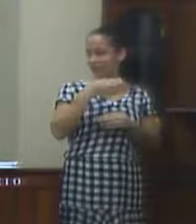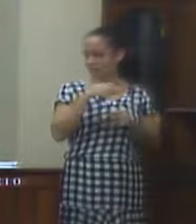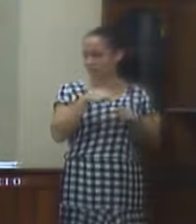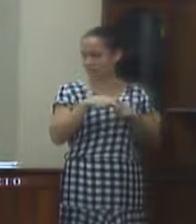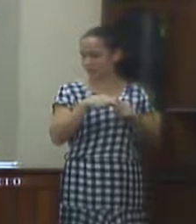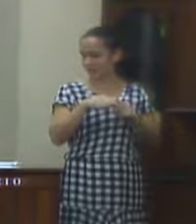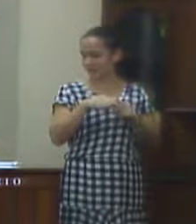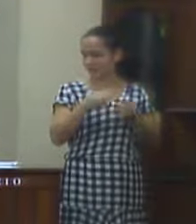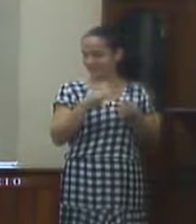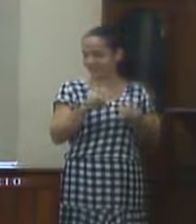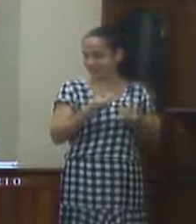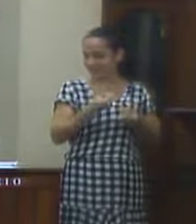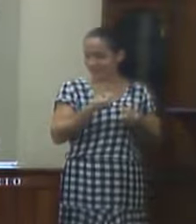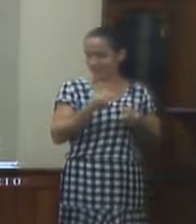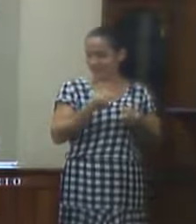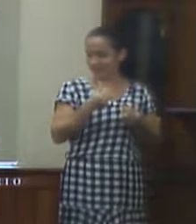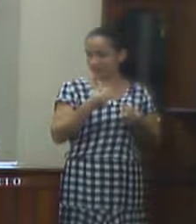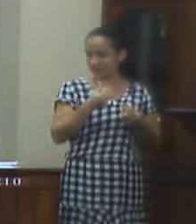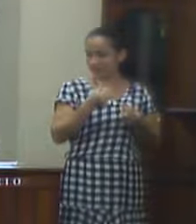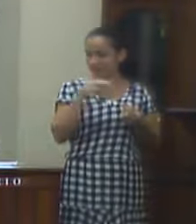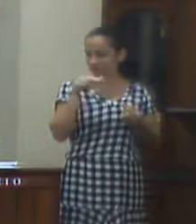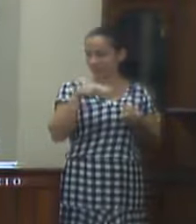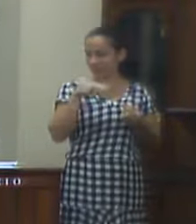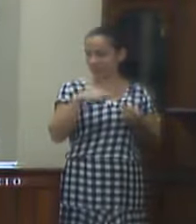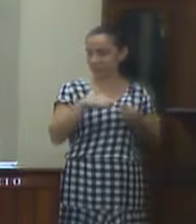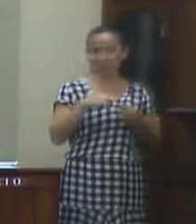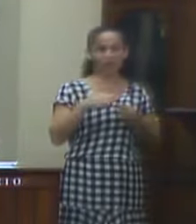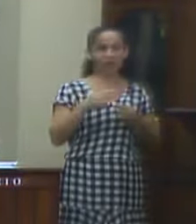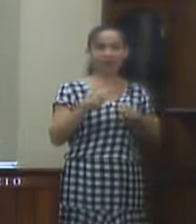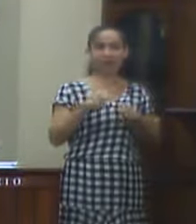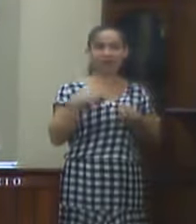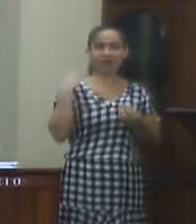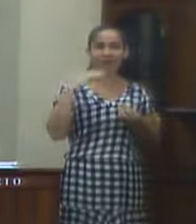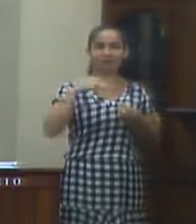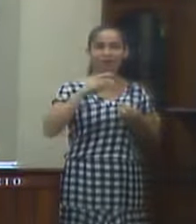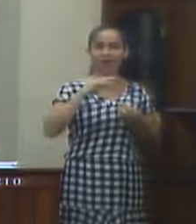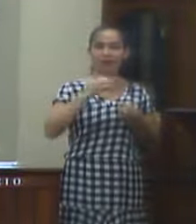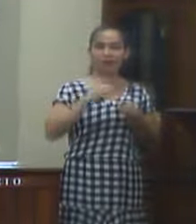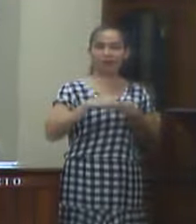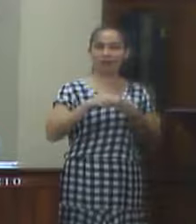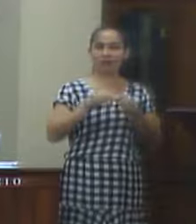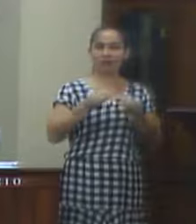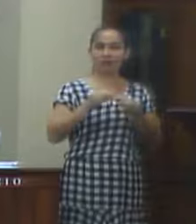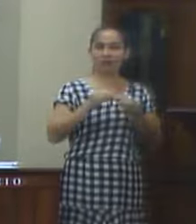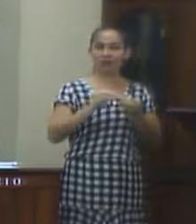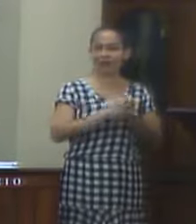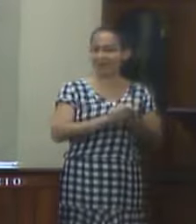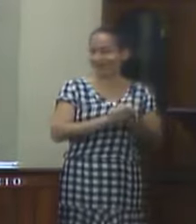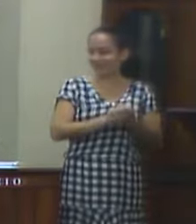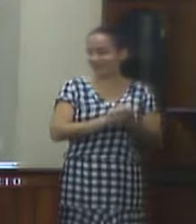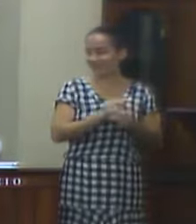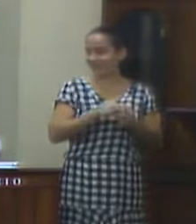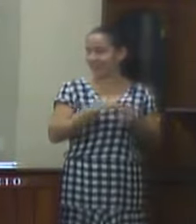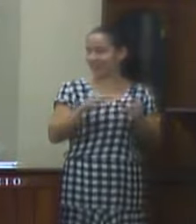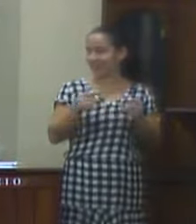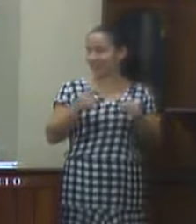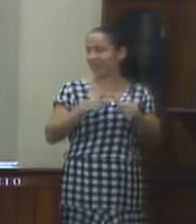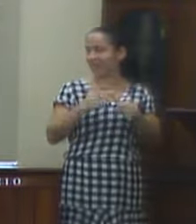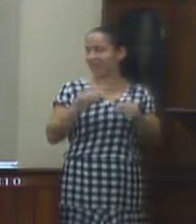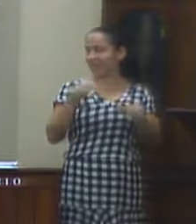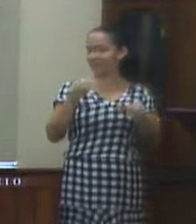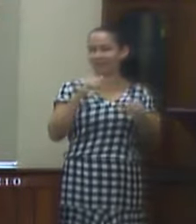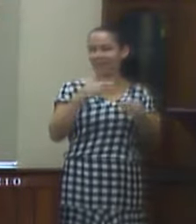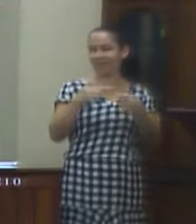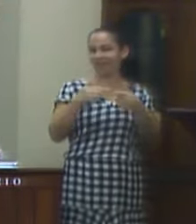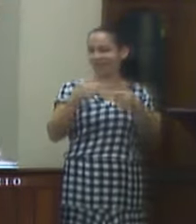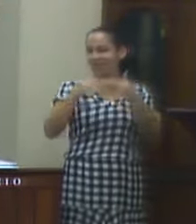Graça, relator, vereador Fábio Antônio Pires Jorge, membro, vereador Marcos da Silva Marques, membro. Coloca em primeira discussão